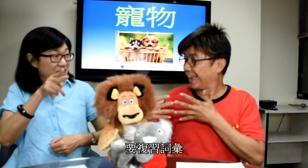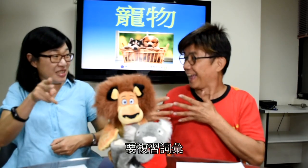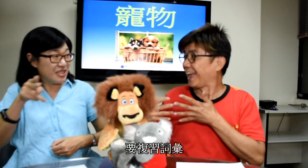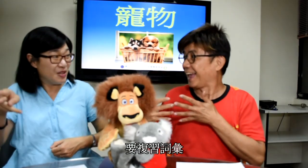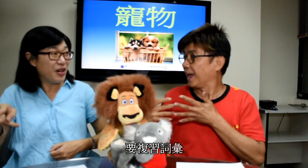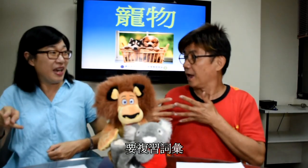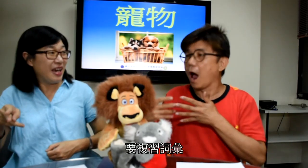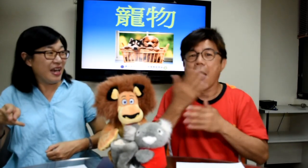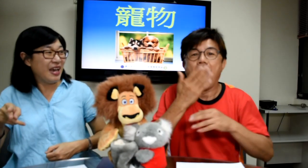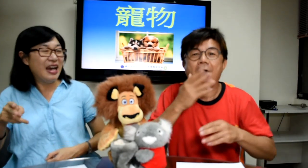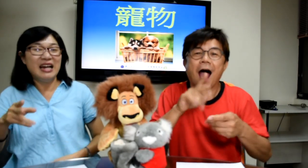词汇，